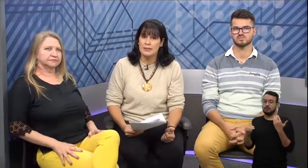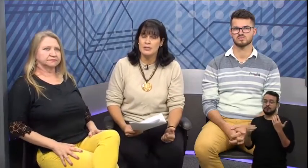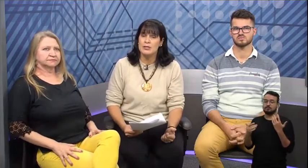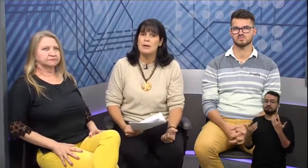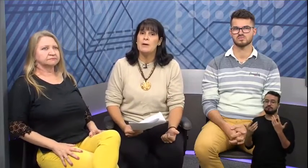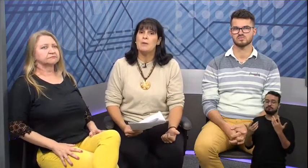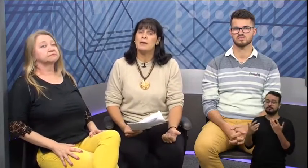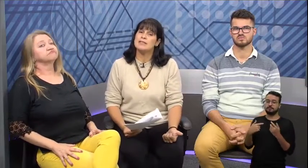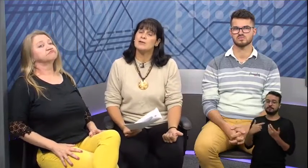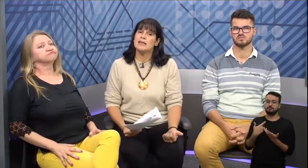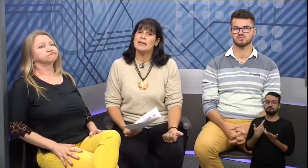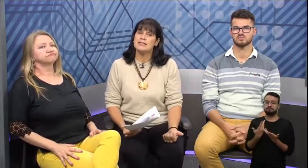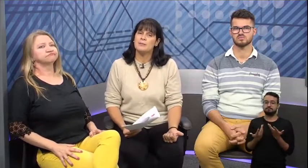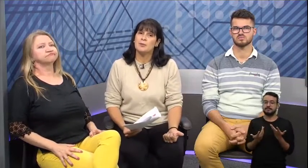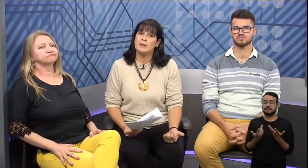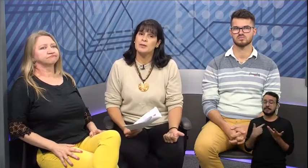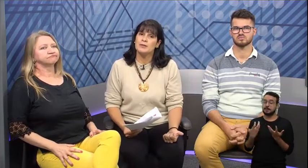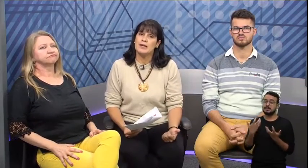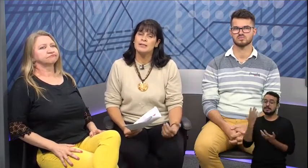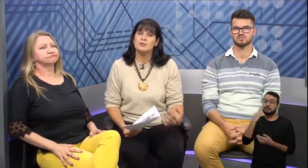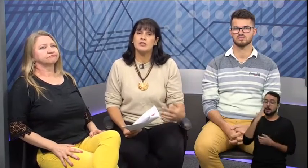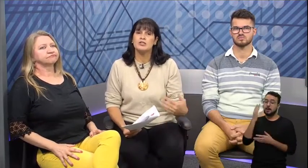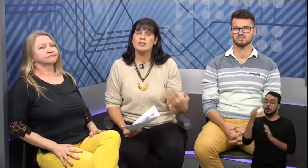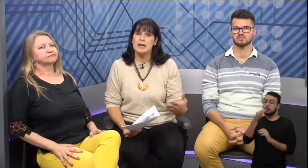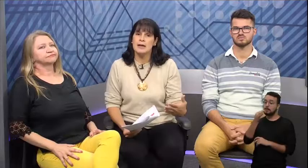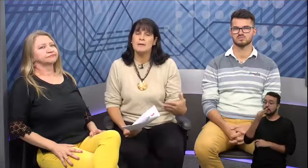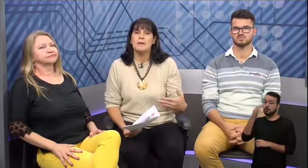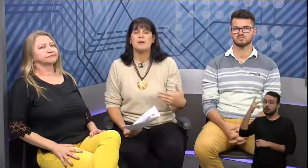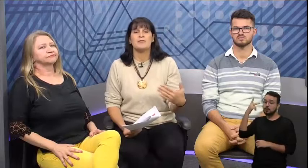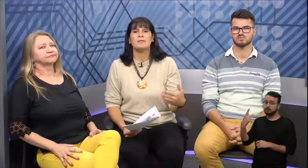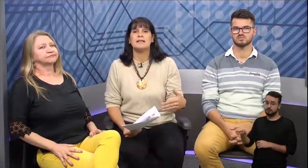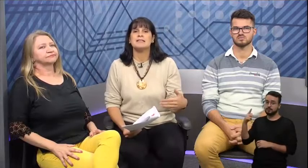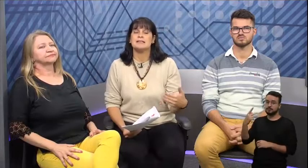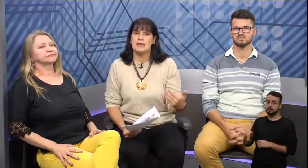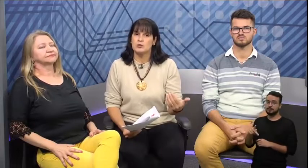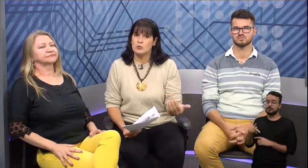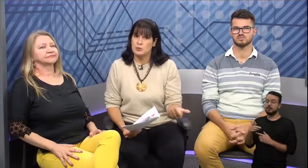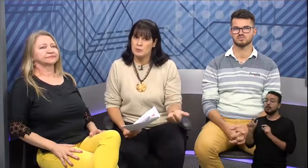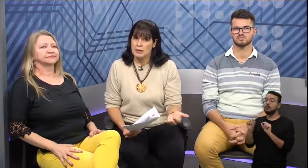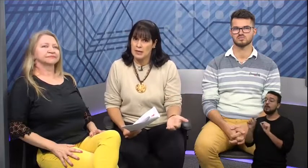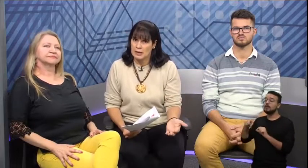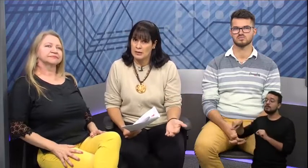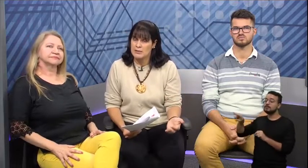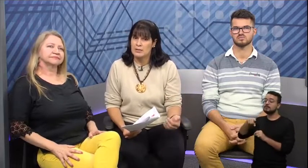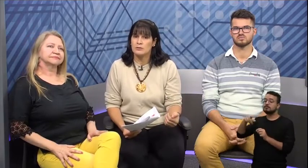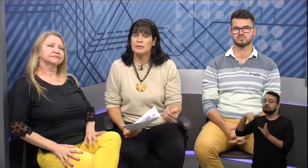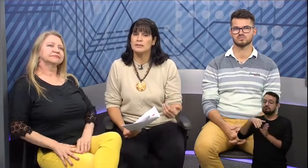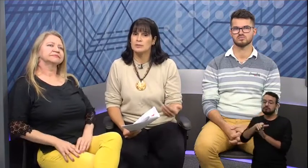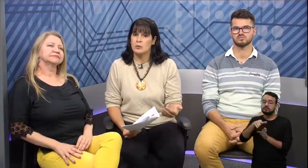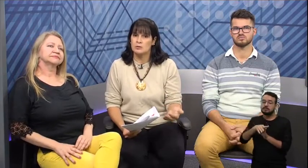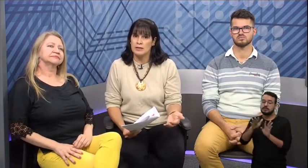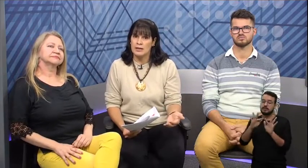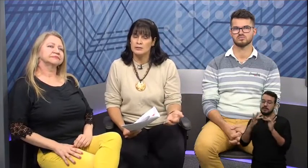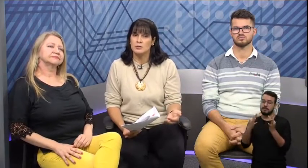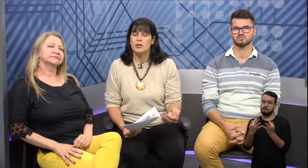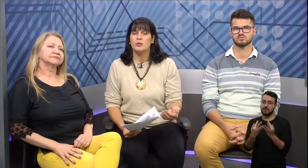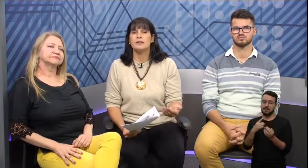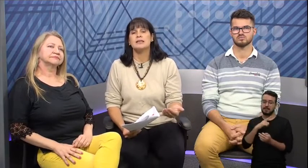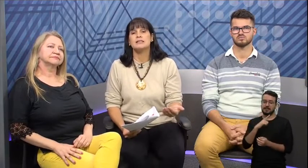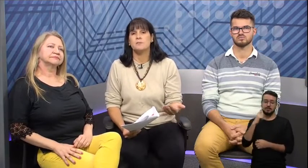implante. Mas eu queria saber a opinião deles, o que dizer para famílias que têm surdos pequenos, que não têm tanto contato, o que eles